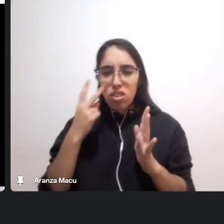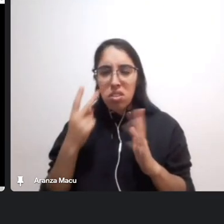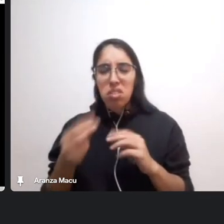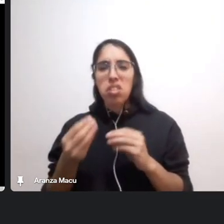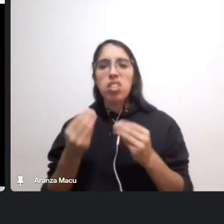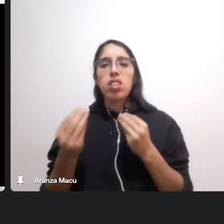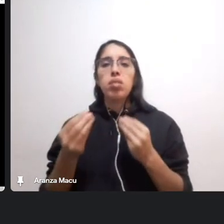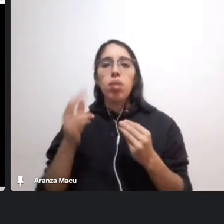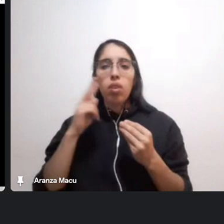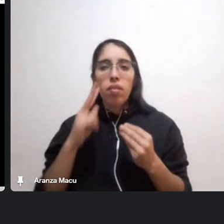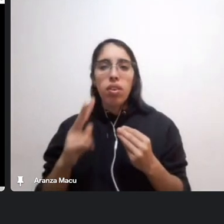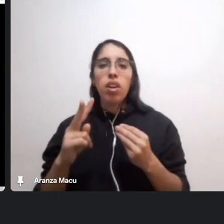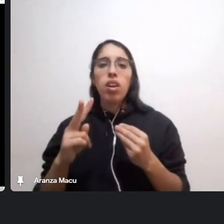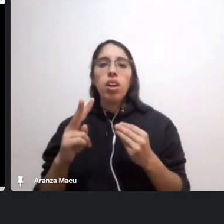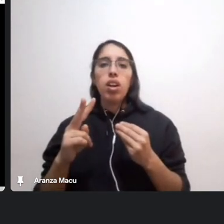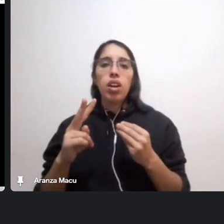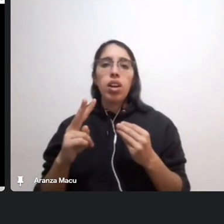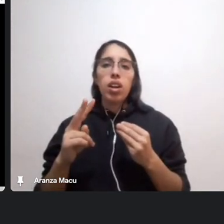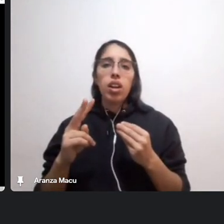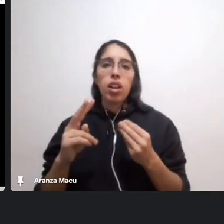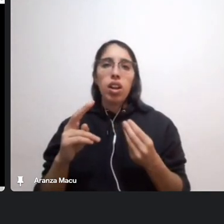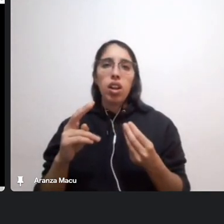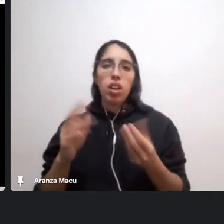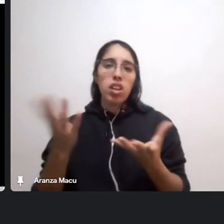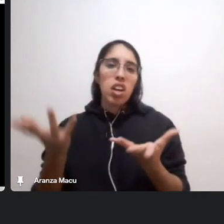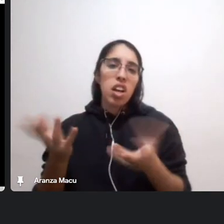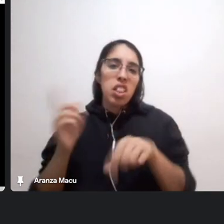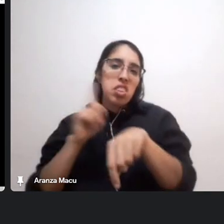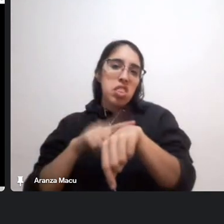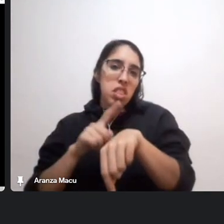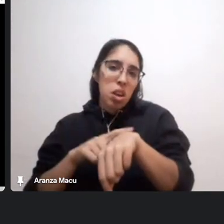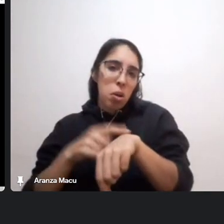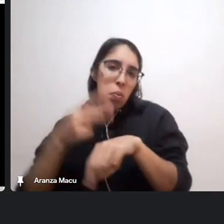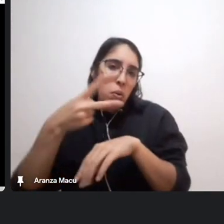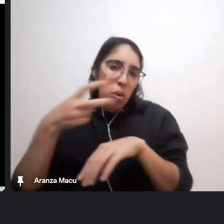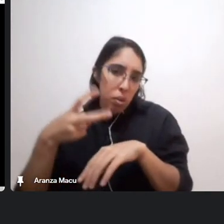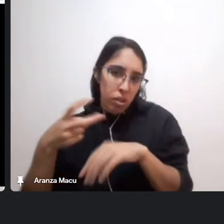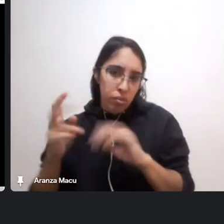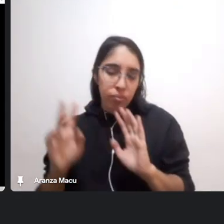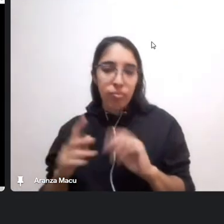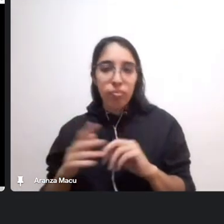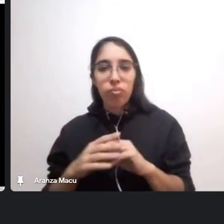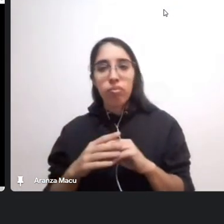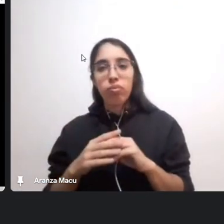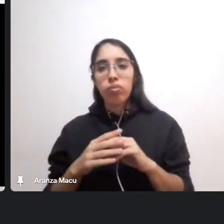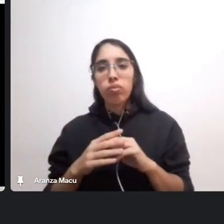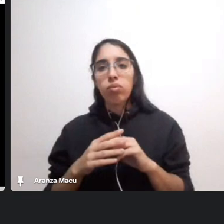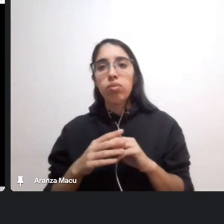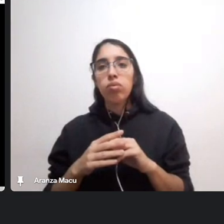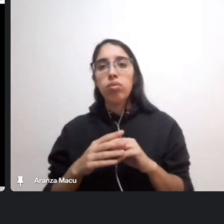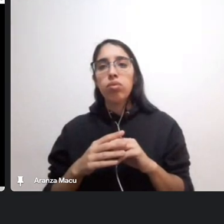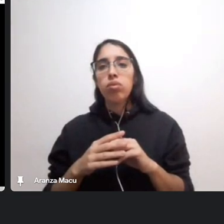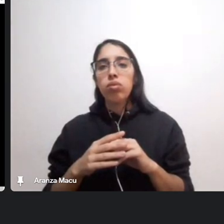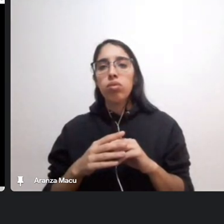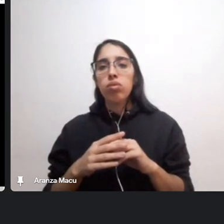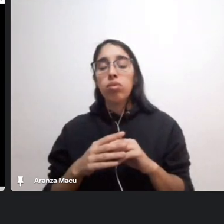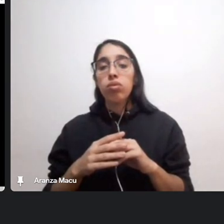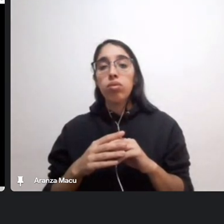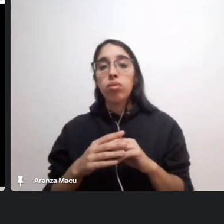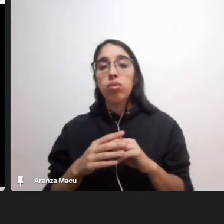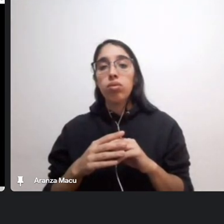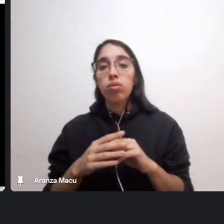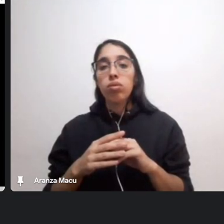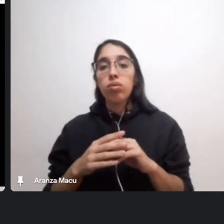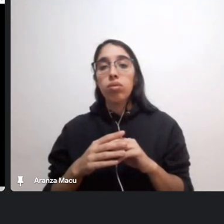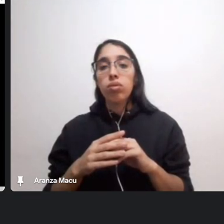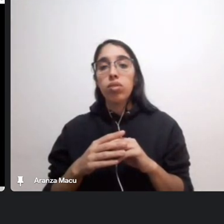presente, pasado y en futuro o en condicional, nada más que eso, ¿sí? Pero también cuando hay varios